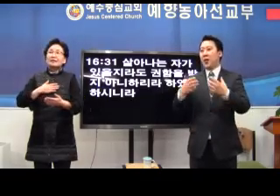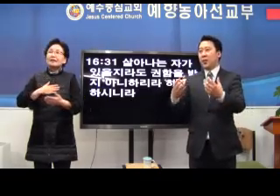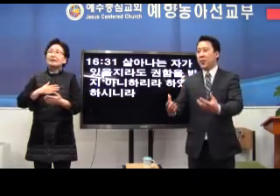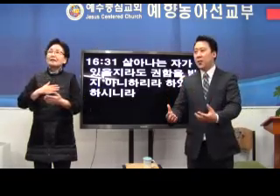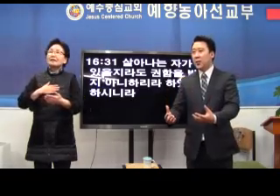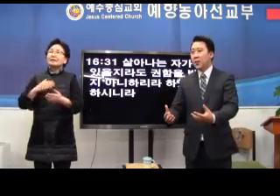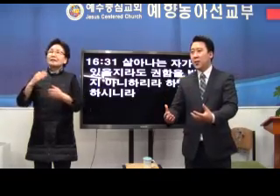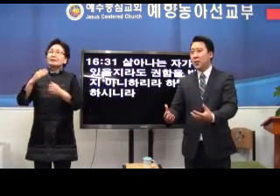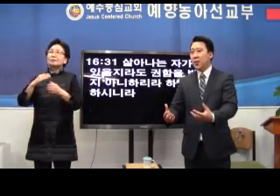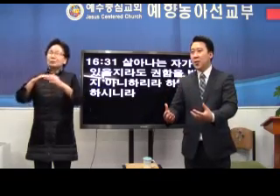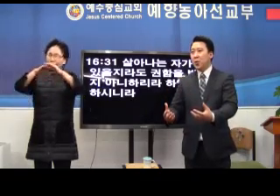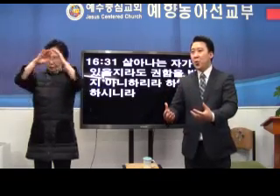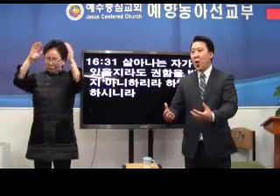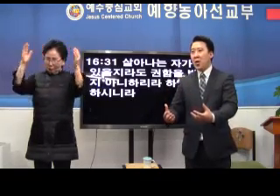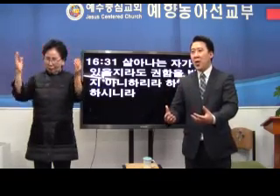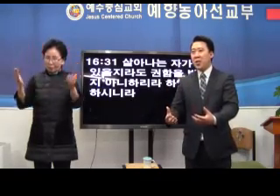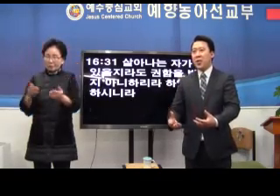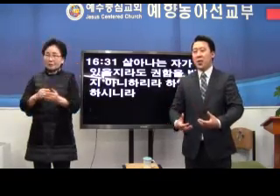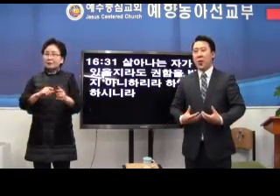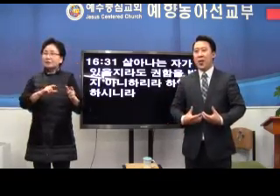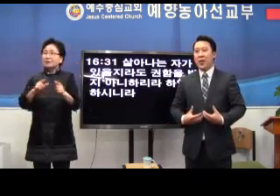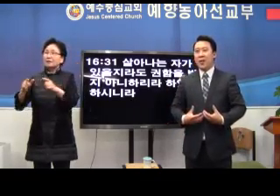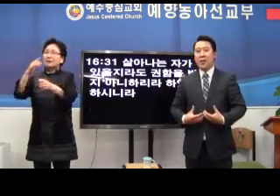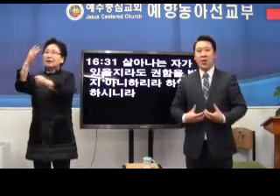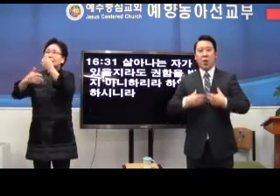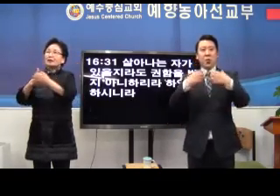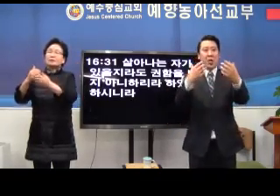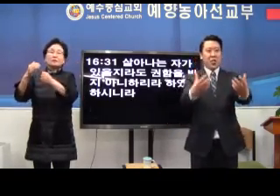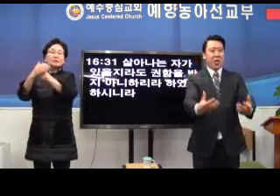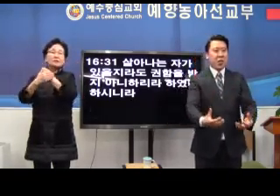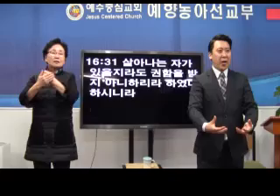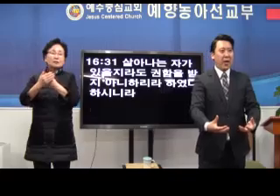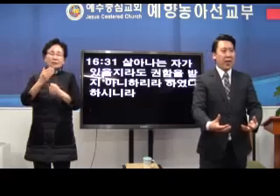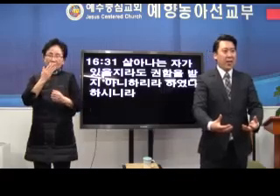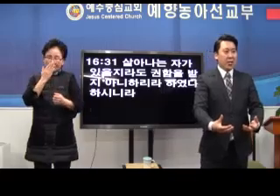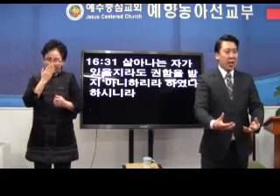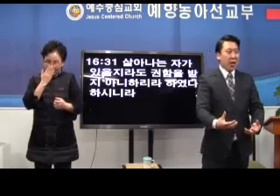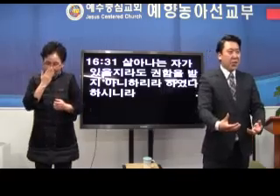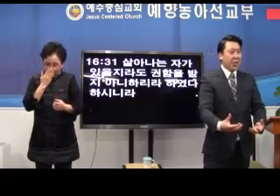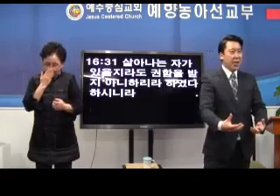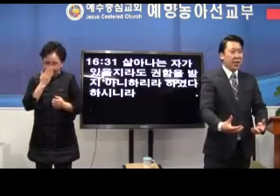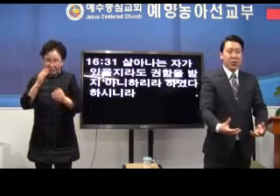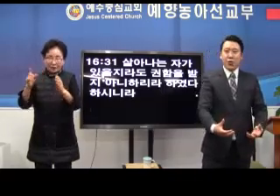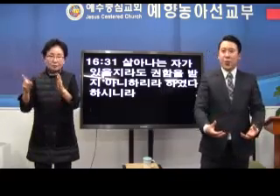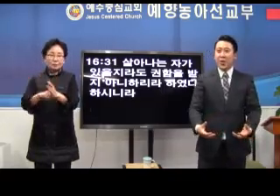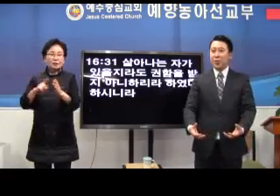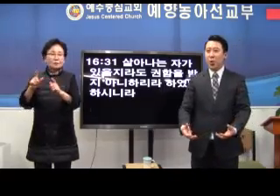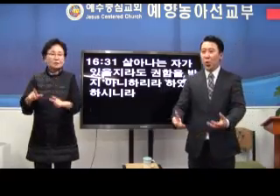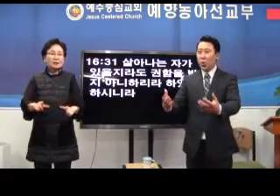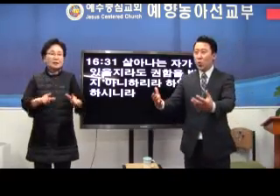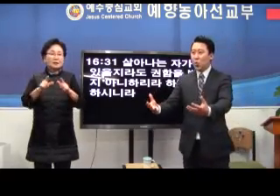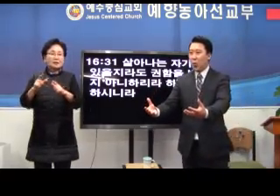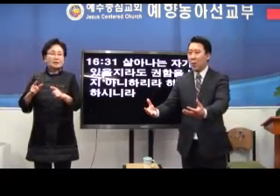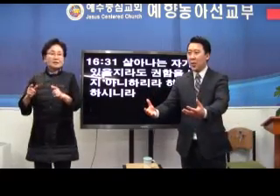은혜라는 회개의 신앙생활, 겸손한 신앙생활 살아가시길 주님의 이름으로